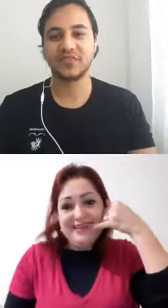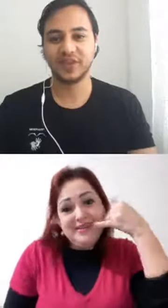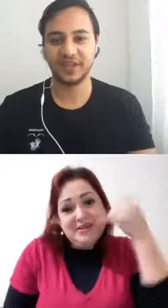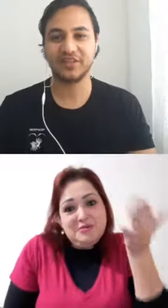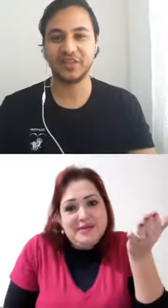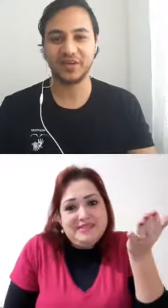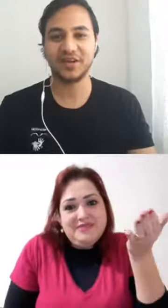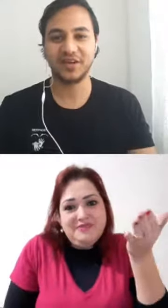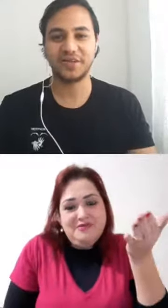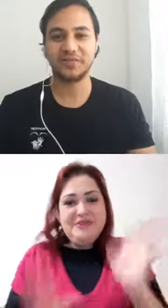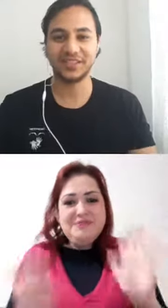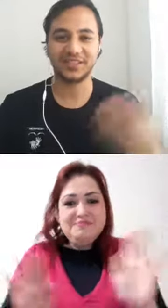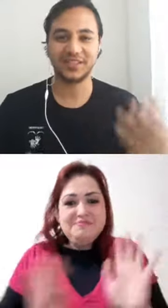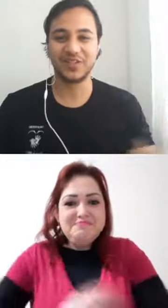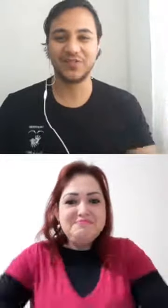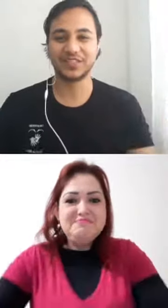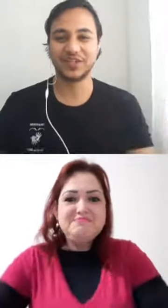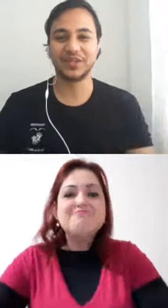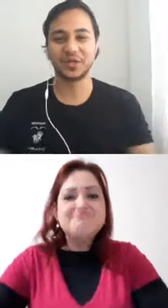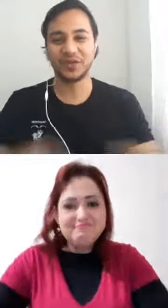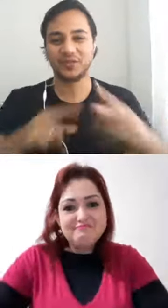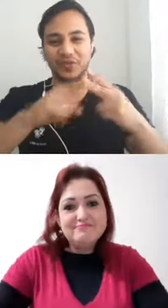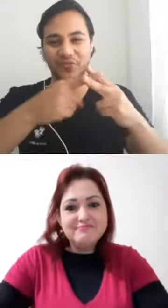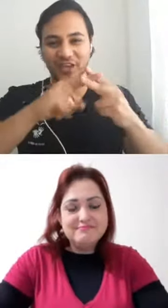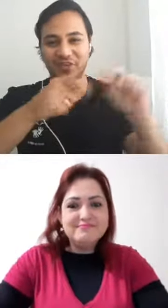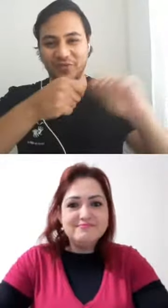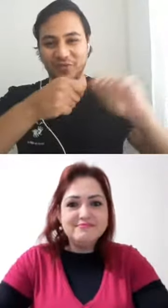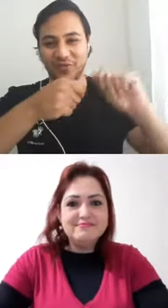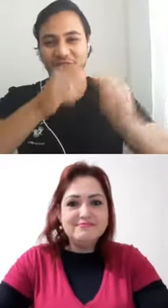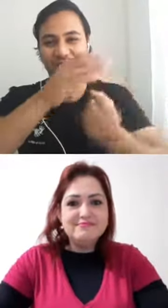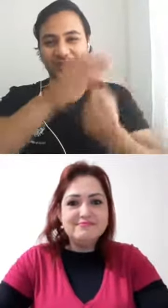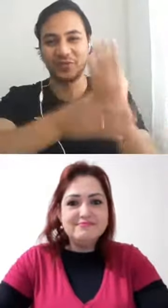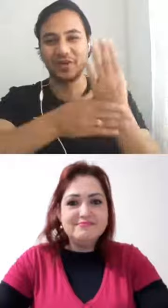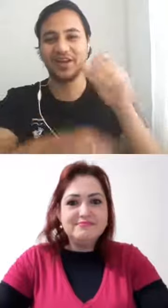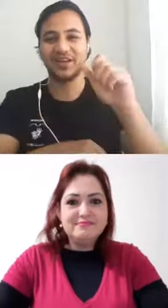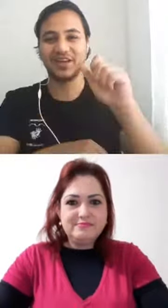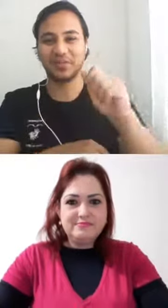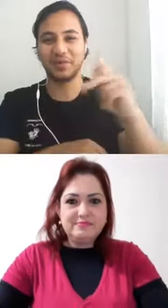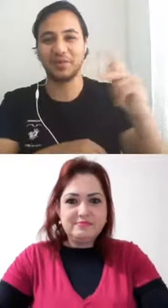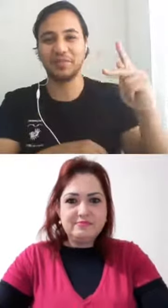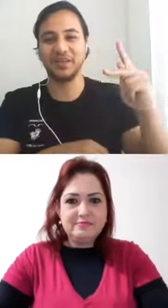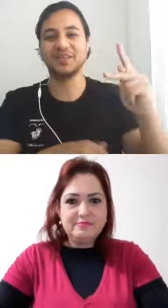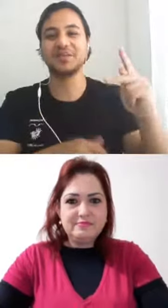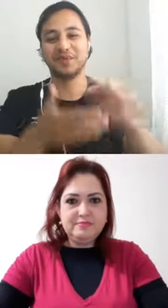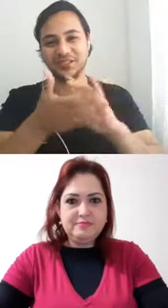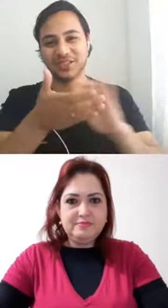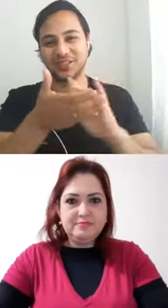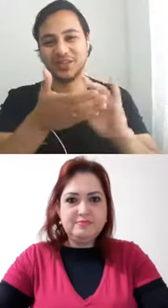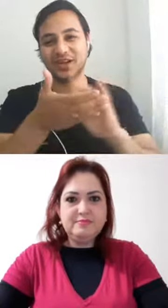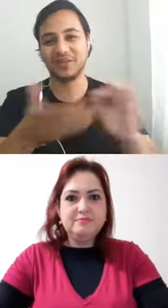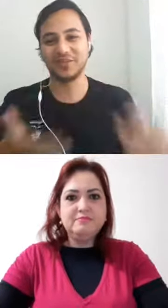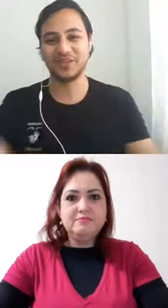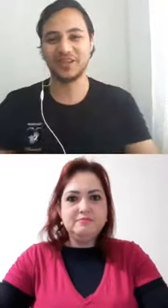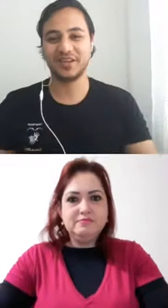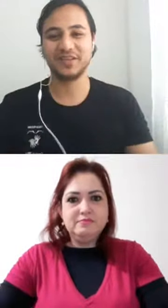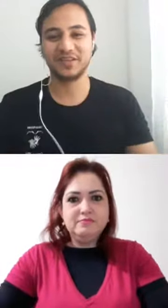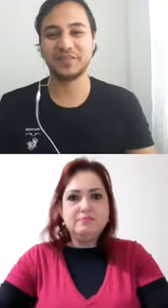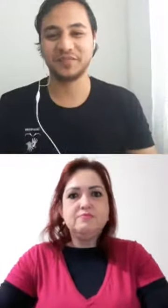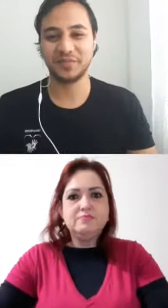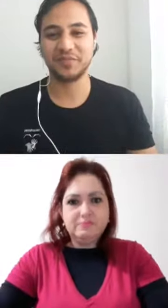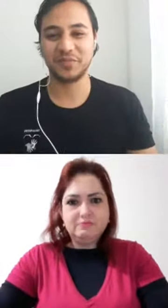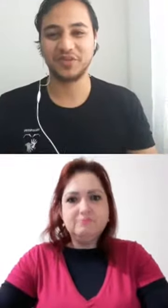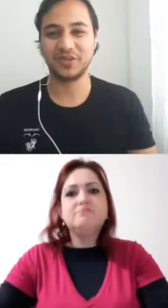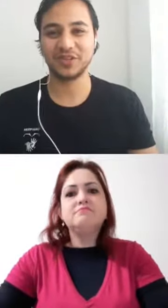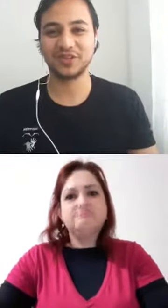É né? verdade. Mas enfim. Mas não tem função, né? Eu acho que ele foi feito, né, foi construído para um app para usar o celular mesmo, né?